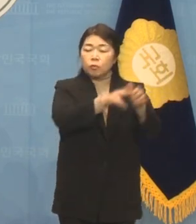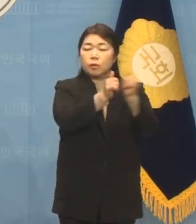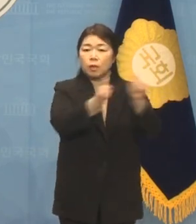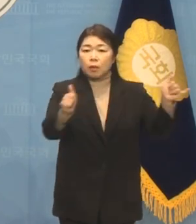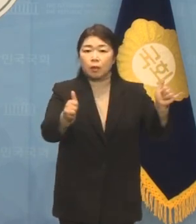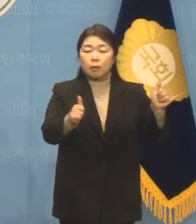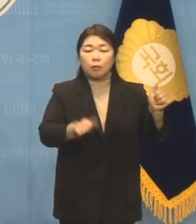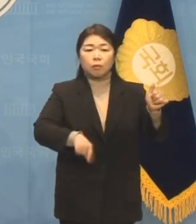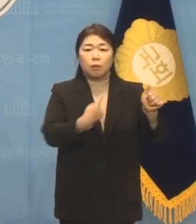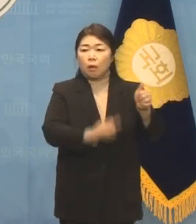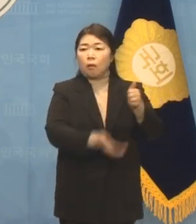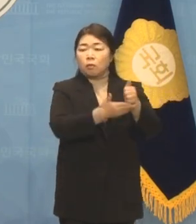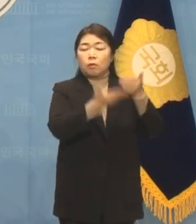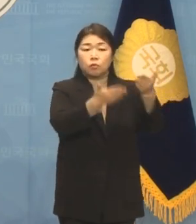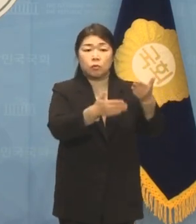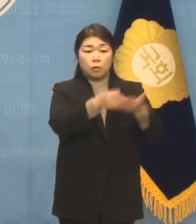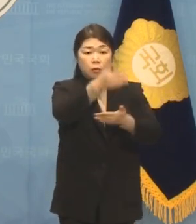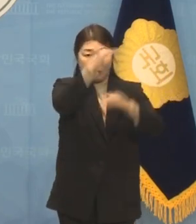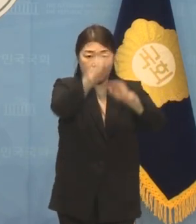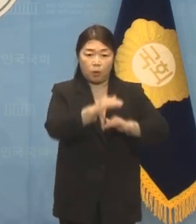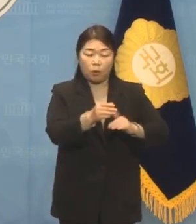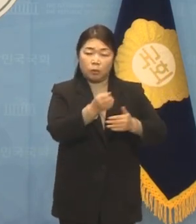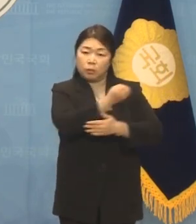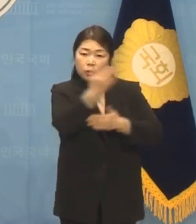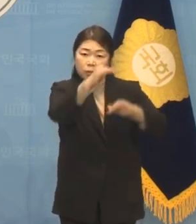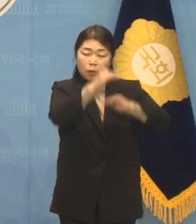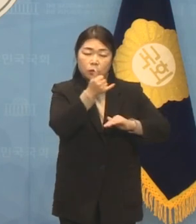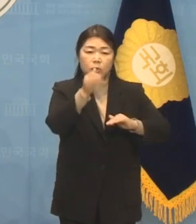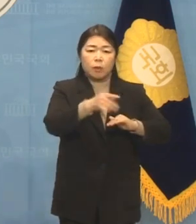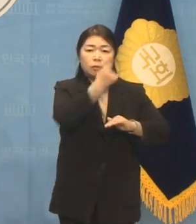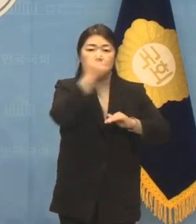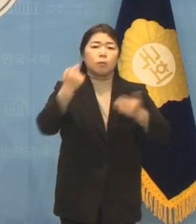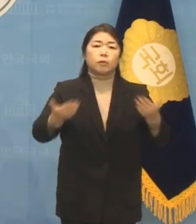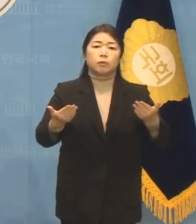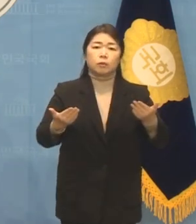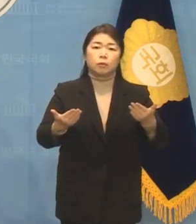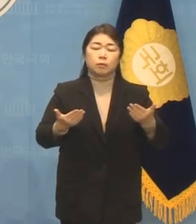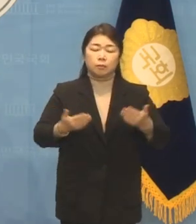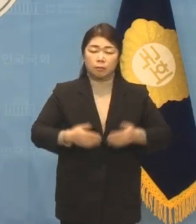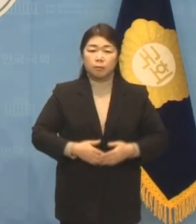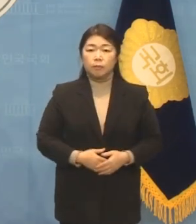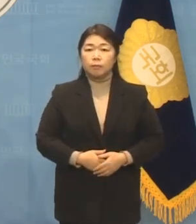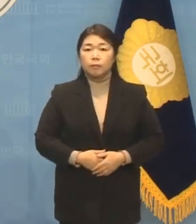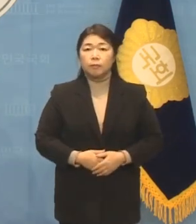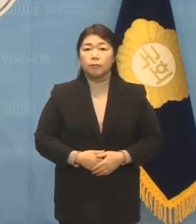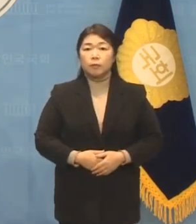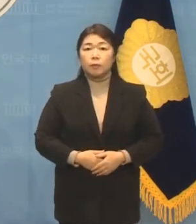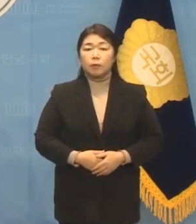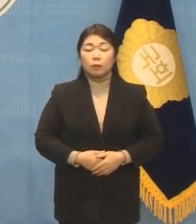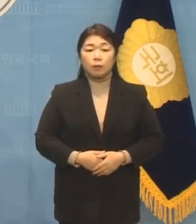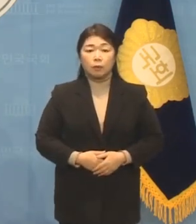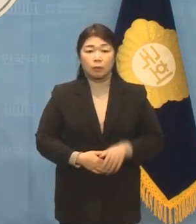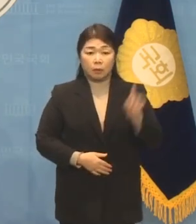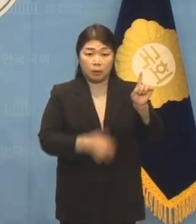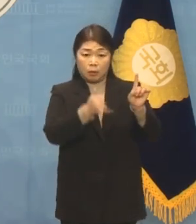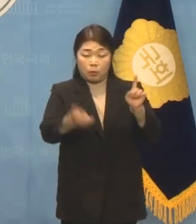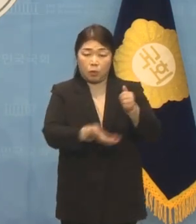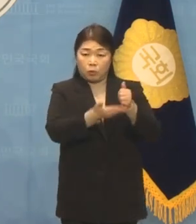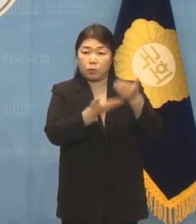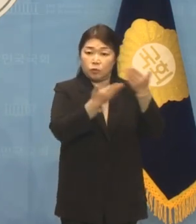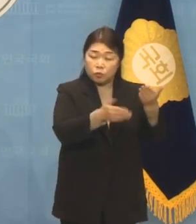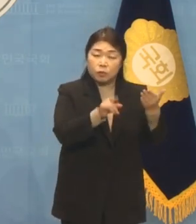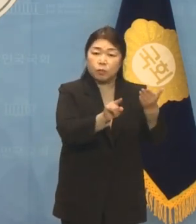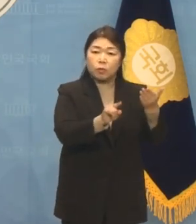단수 공천된다는 기사도 있는데 이 또한 근거 없는 소문에 불과합니다. 단수 공천은 그걸